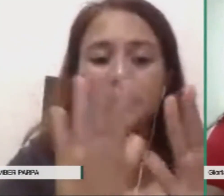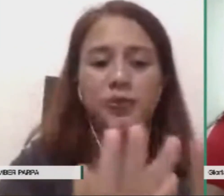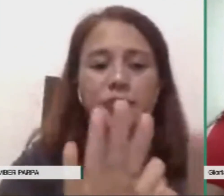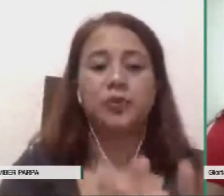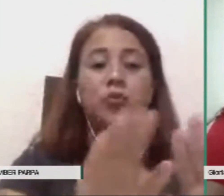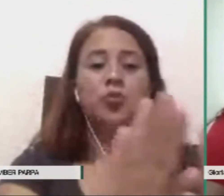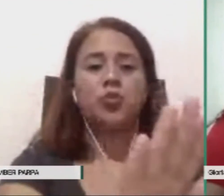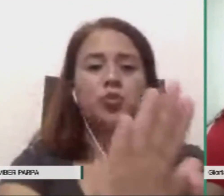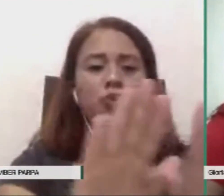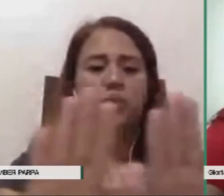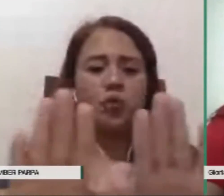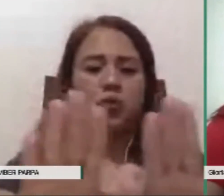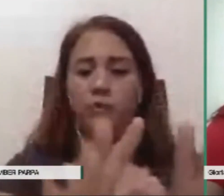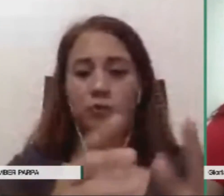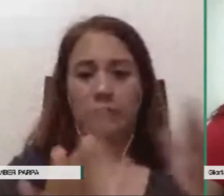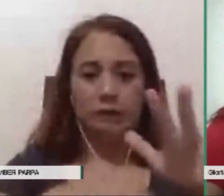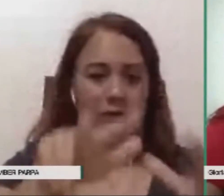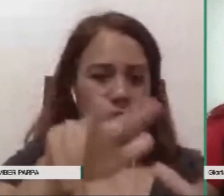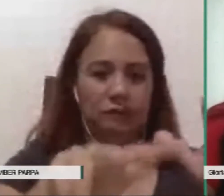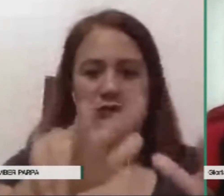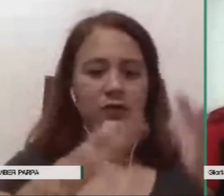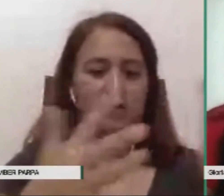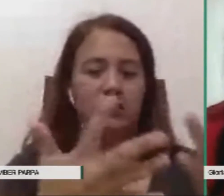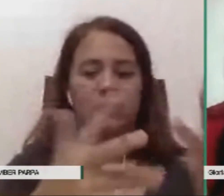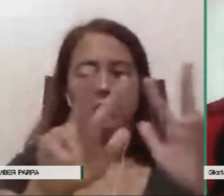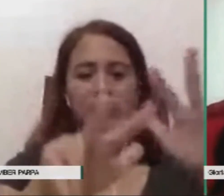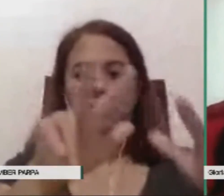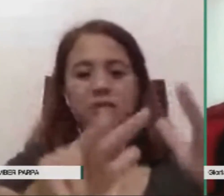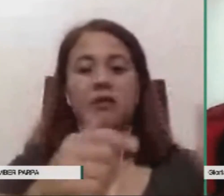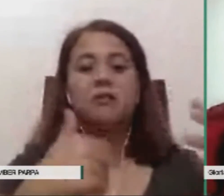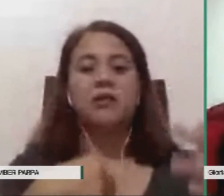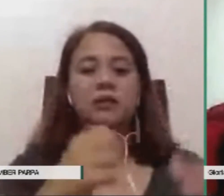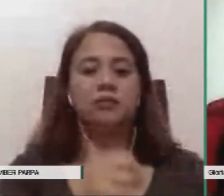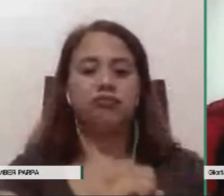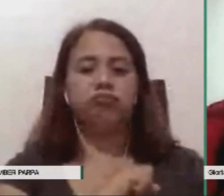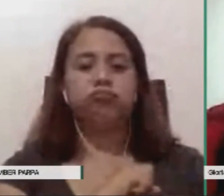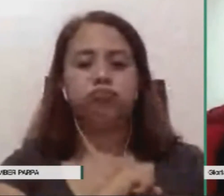akampante lamang tayo at have confidence na